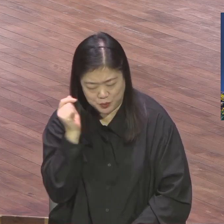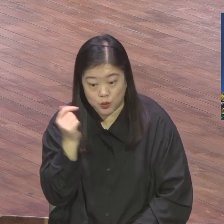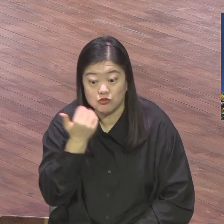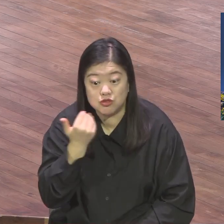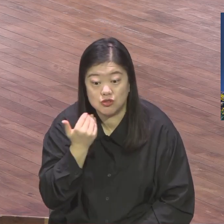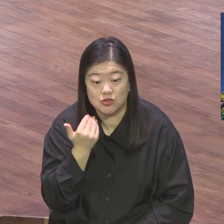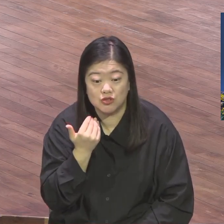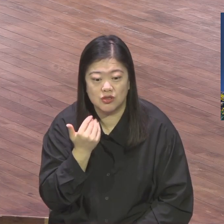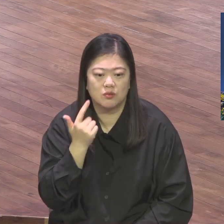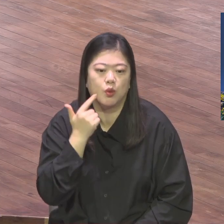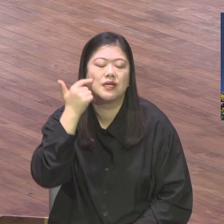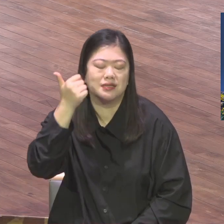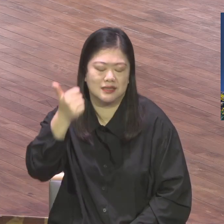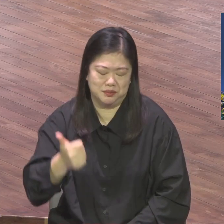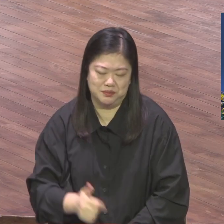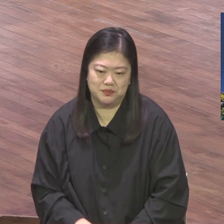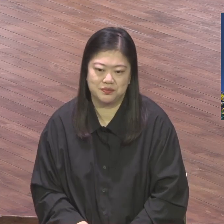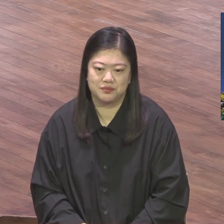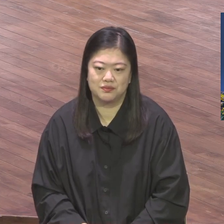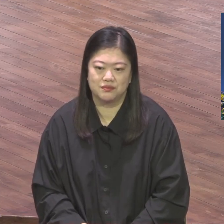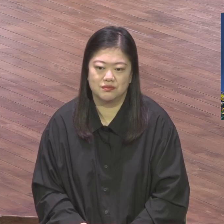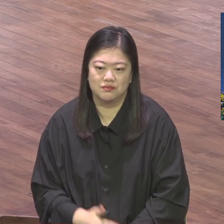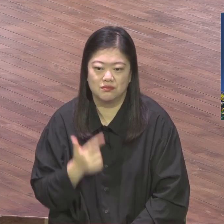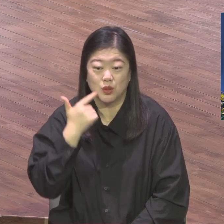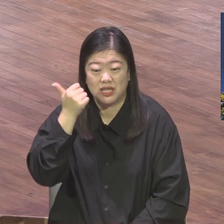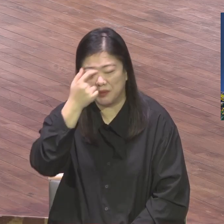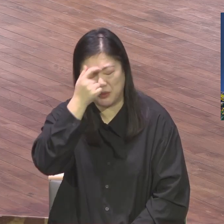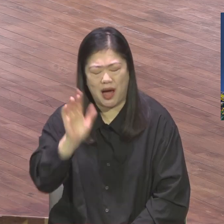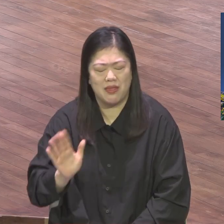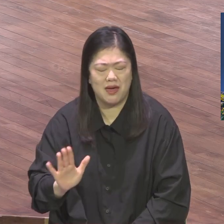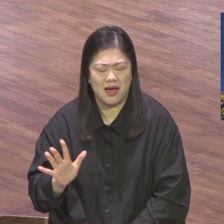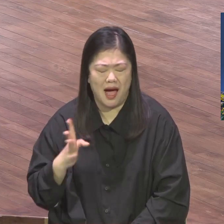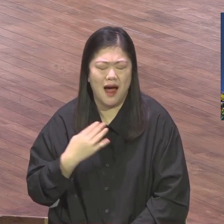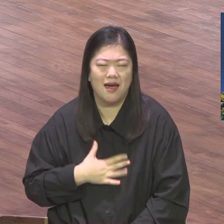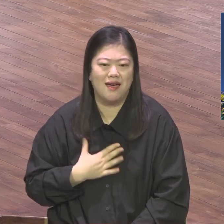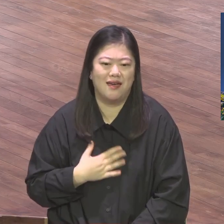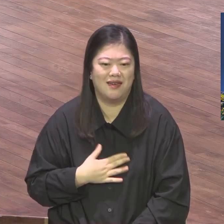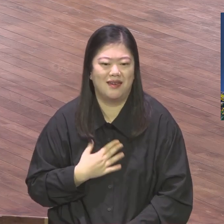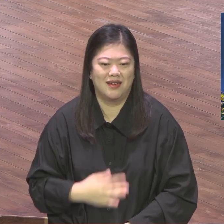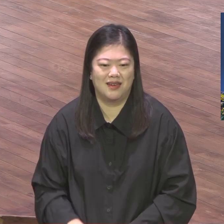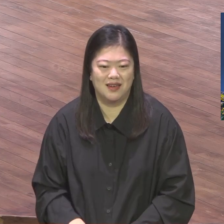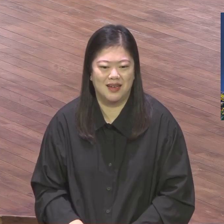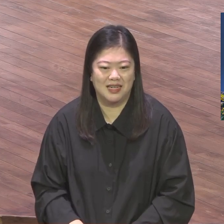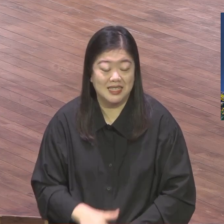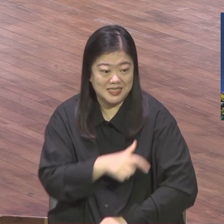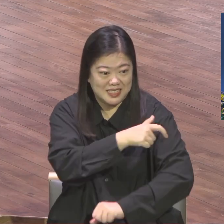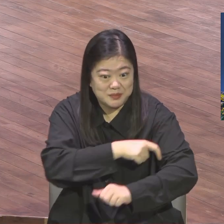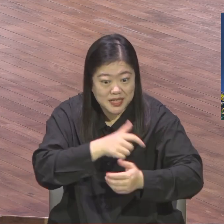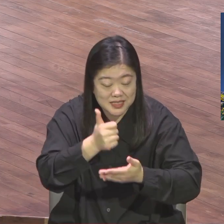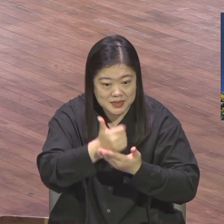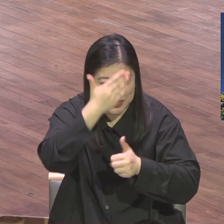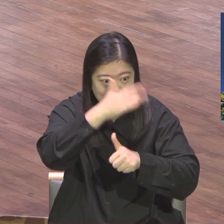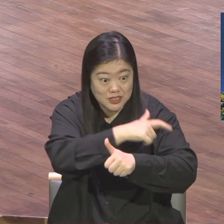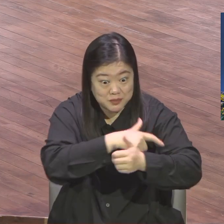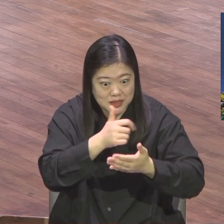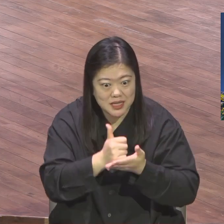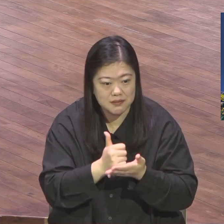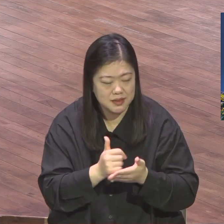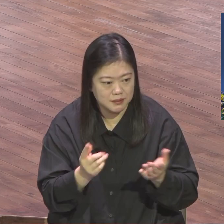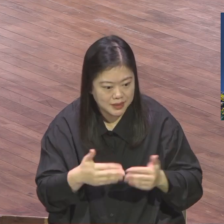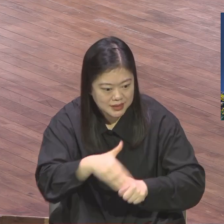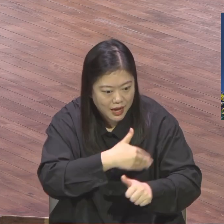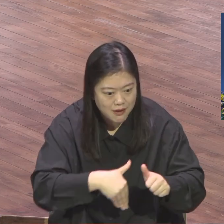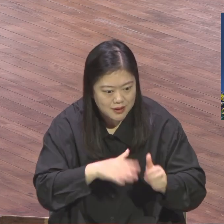제일 영혼 사랑하고 불쌍히 여기는 그 중직자입니다. 교회 오래 다녀요. 그러니까 뭐 처음 믿는 사람들이 뭐 하겠지.